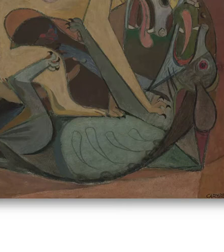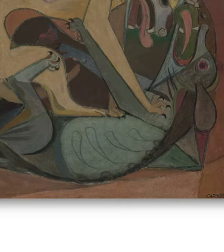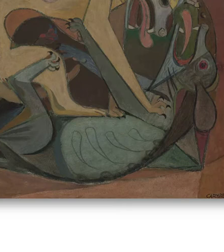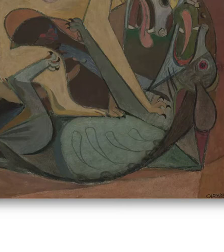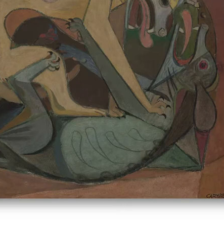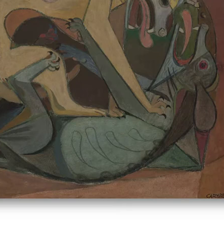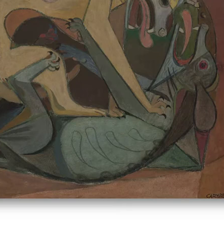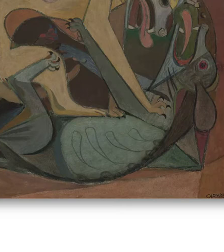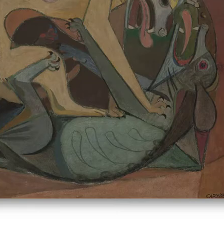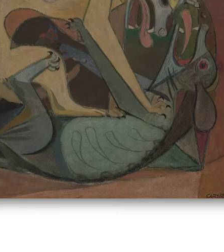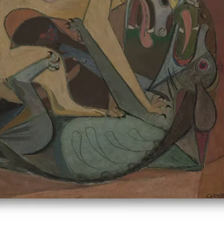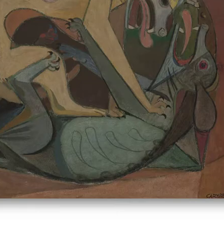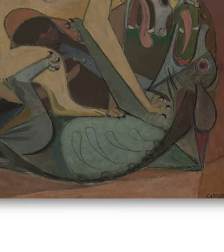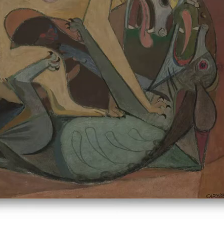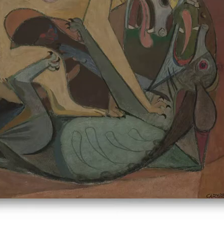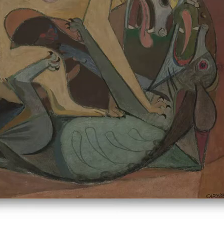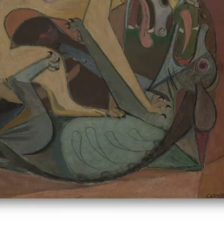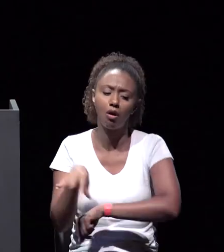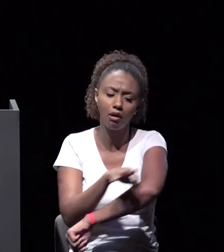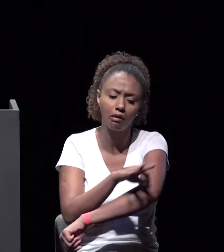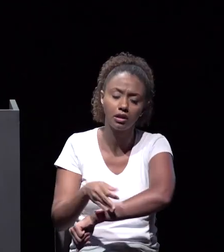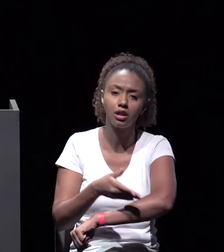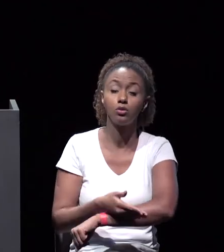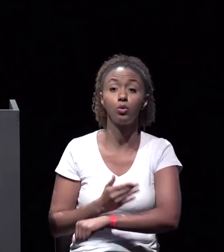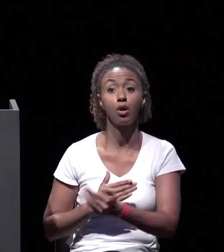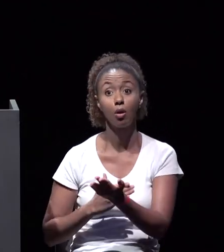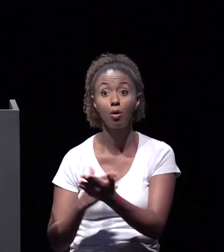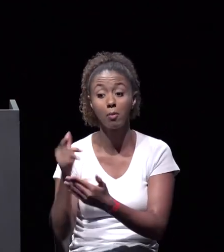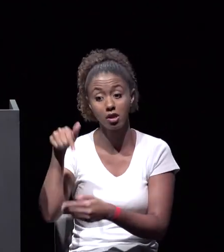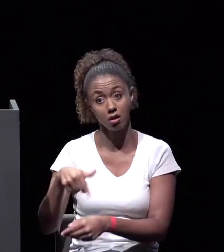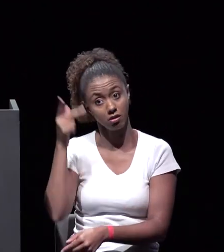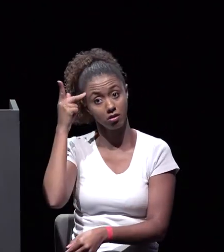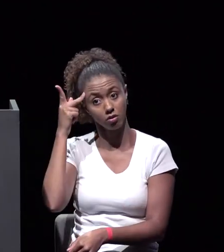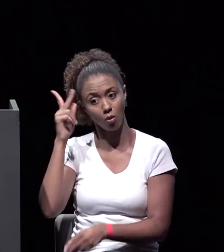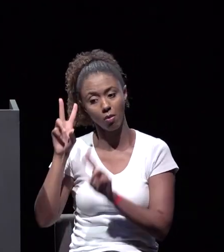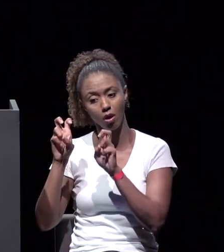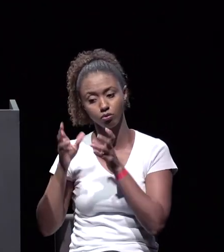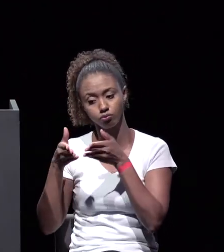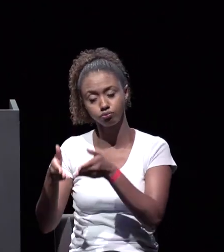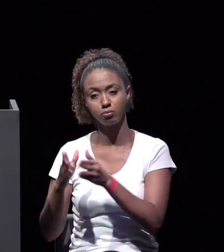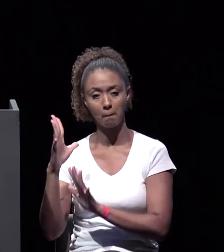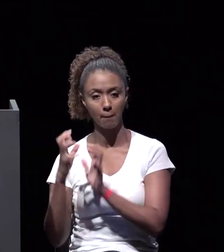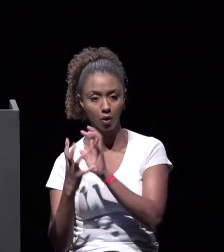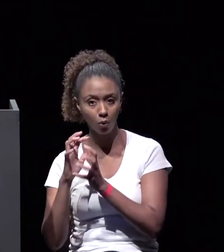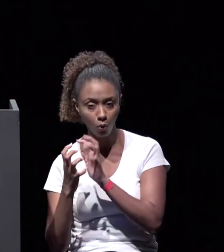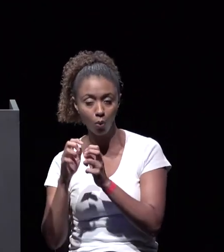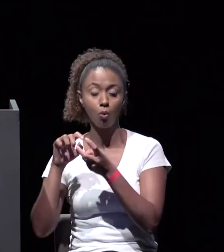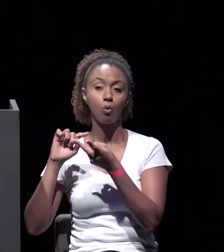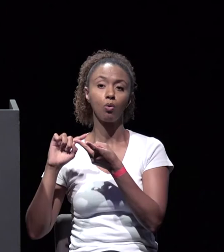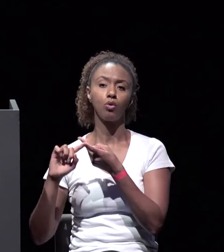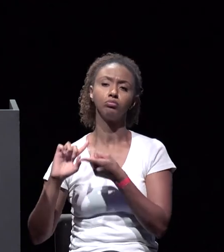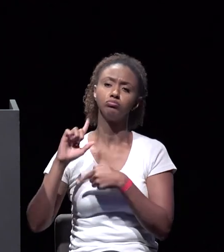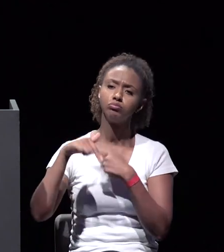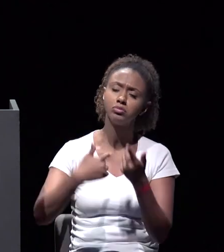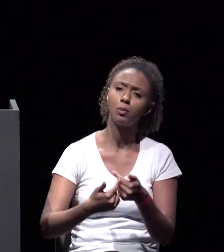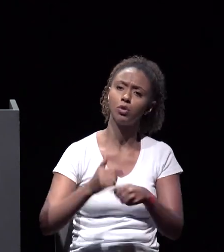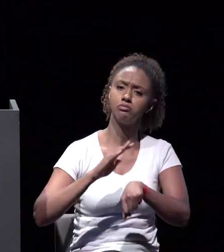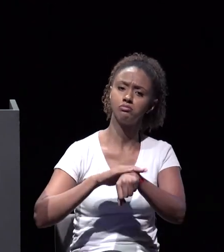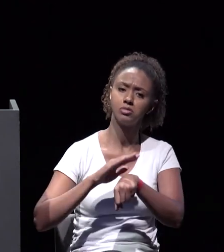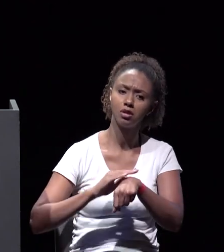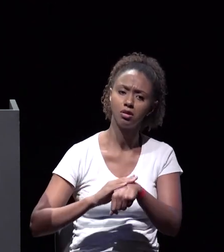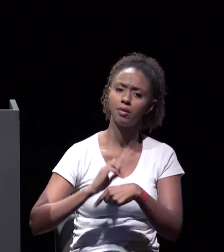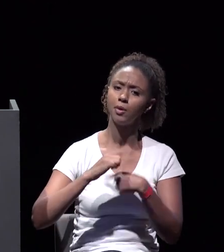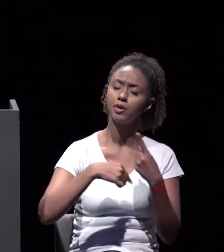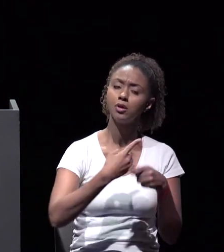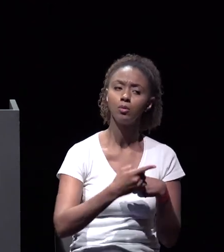arquitetura começando pelo barroco em são paulo e depois de um tempo e